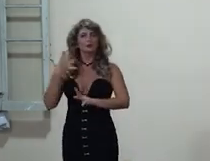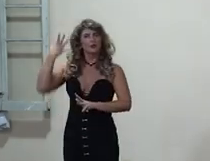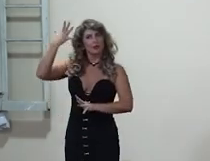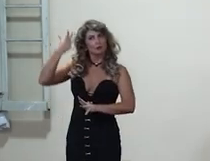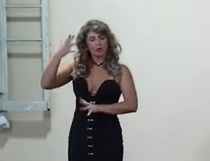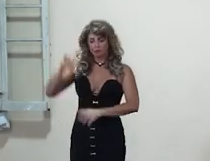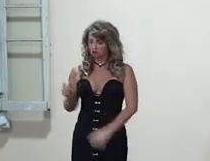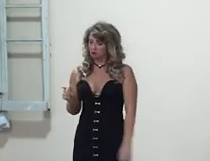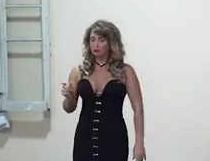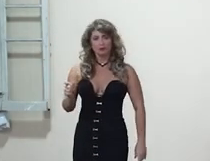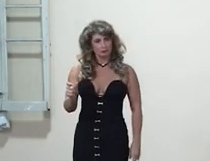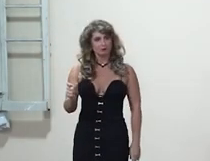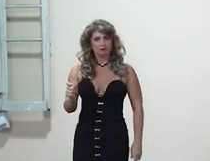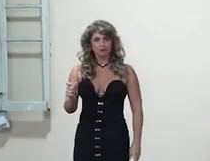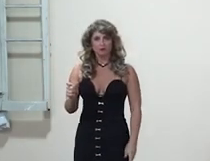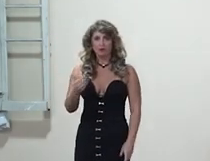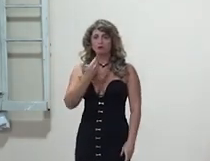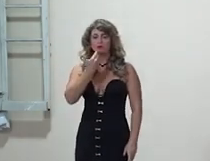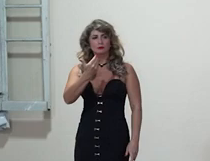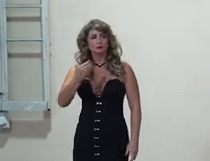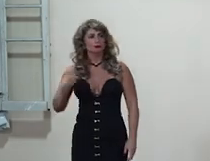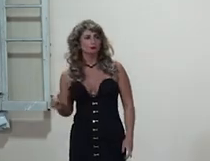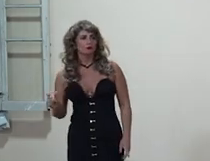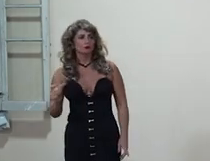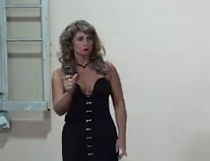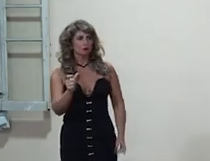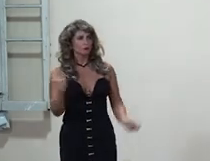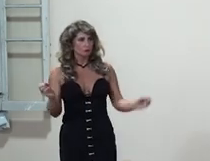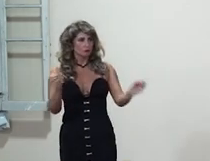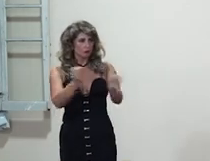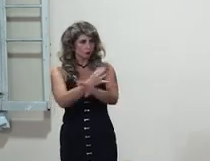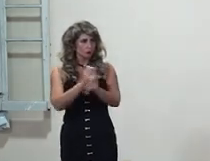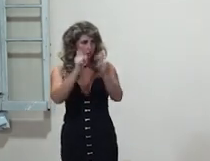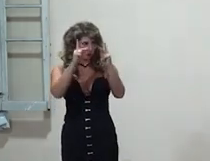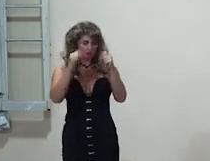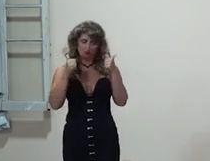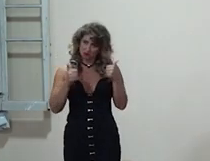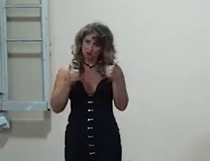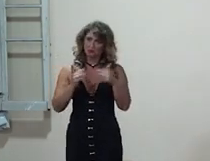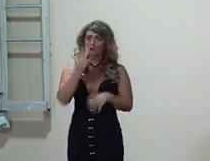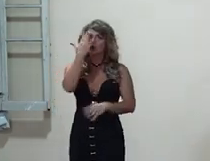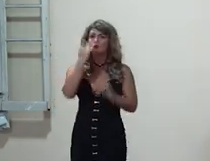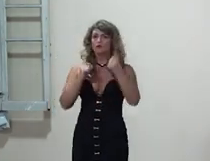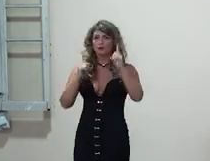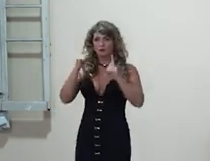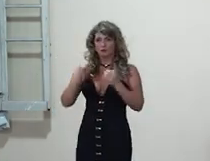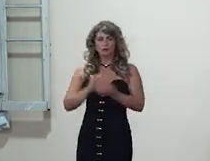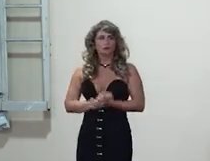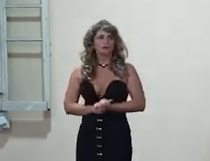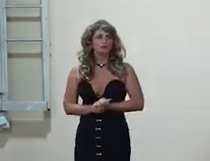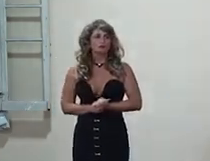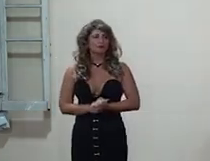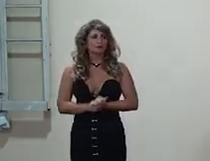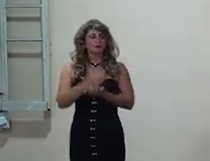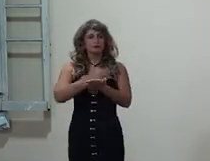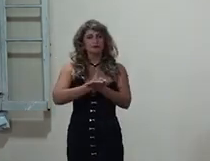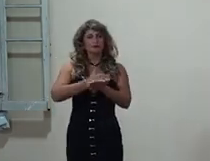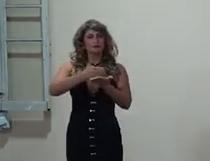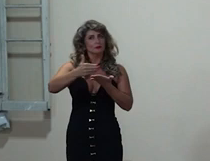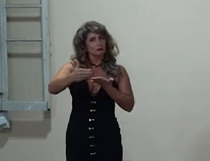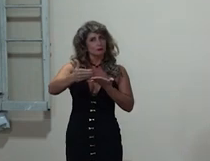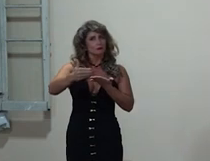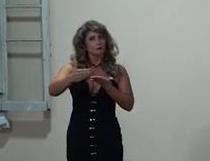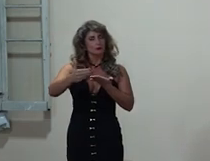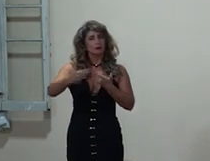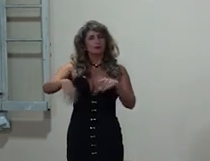em um pendrive, porque eles me pediram lá, traz um pendrive que a gente... Tá bom, fevereiro. Começou a chegar perto